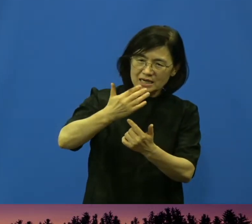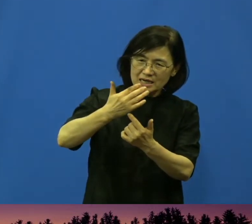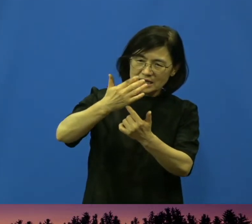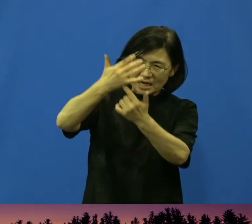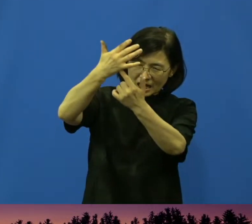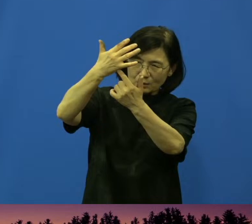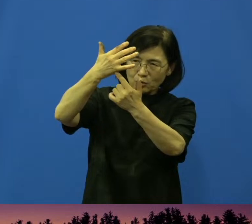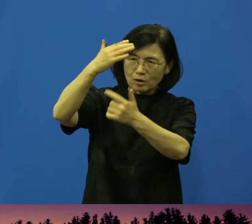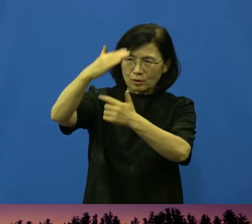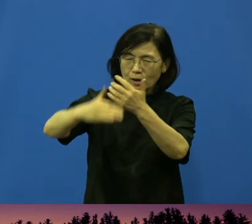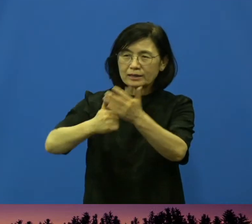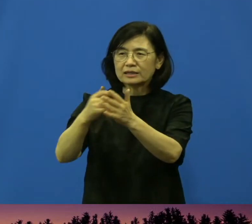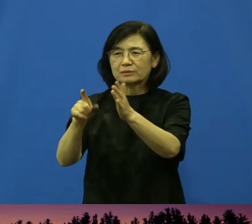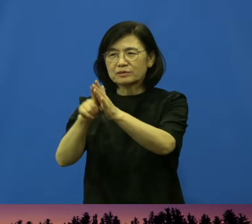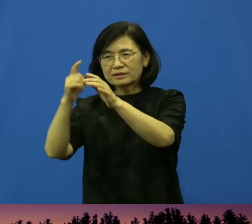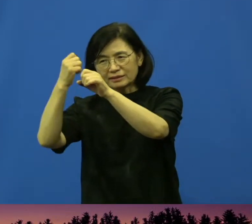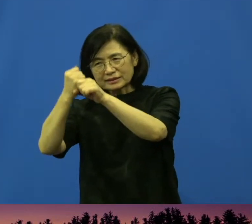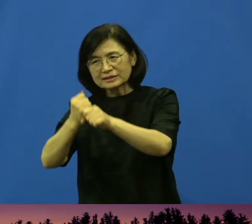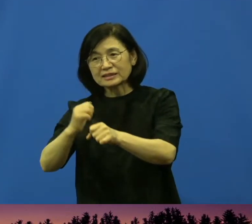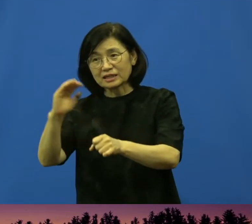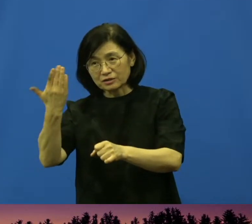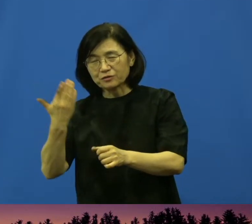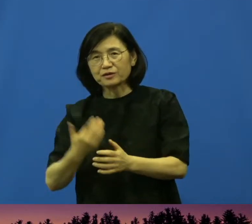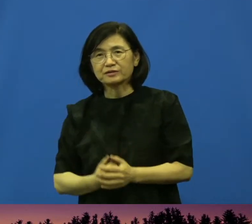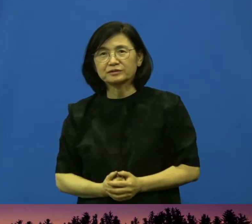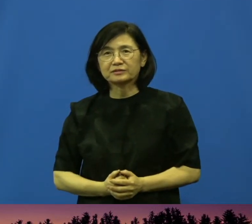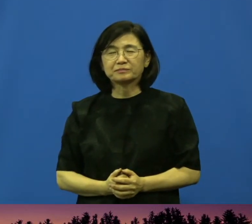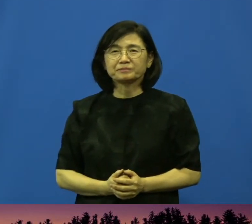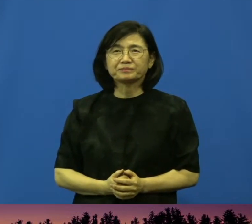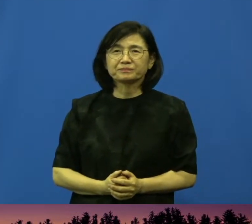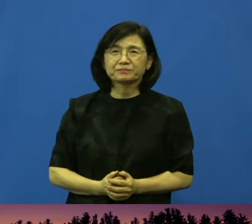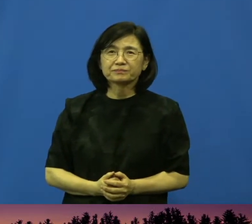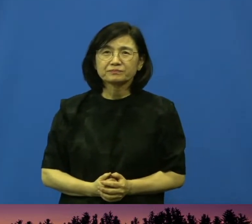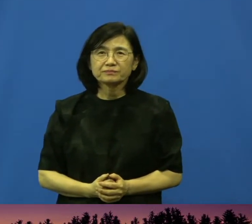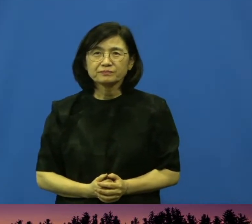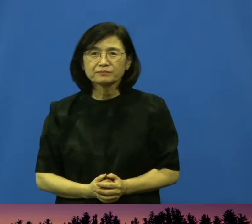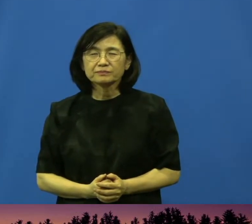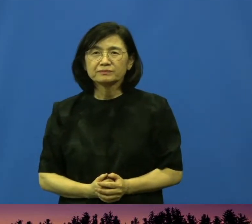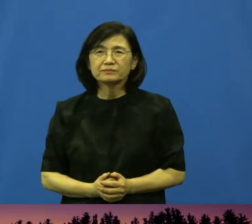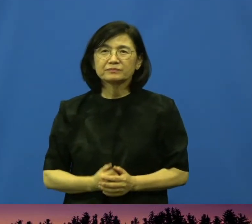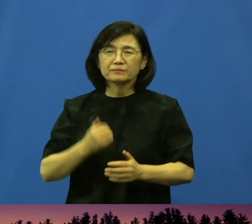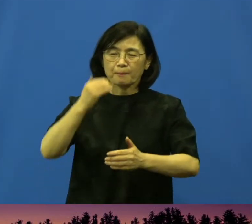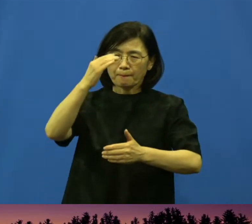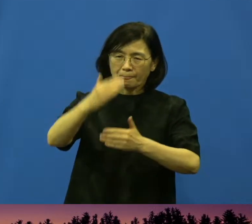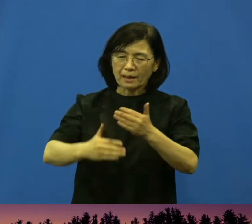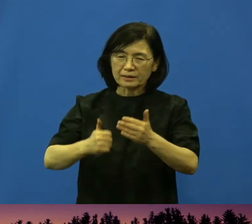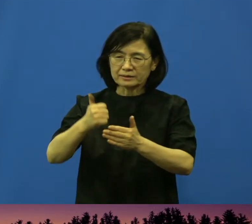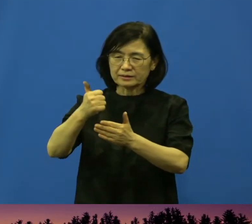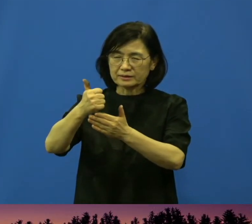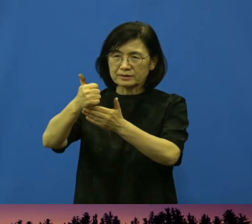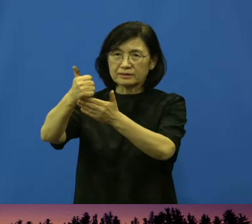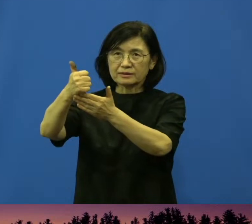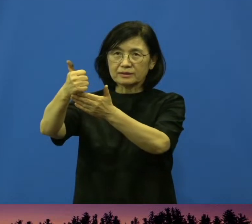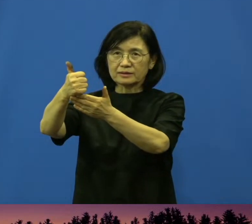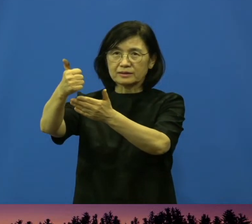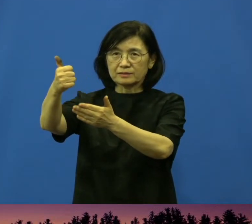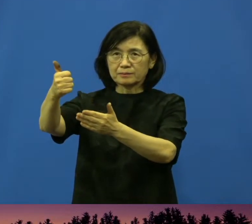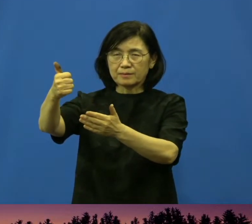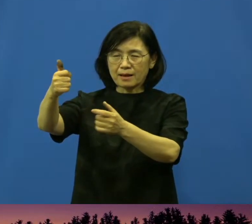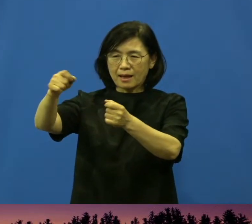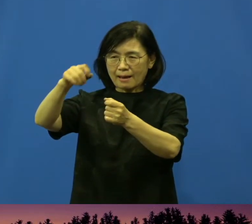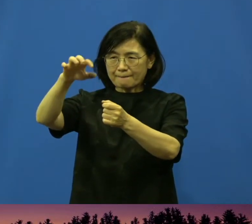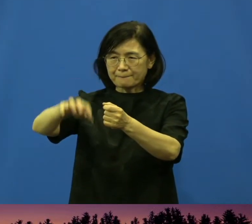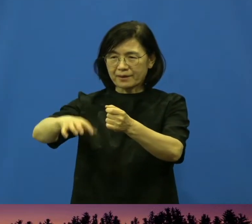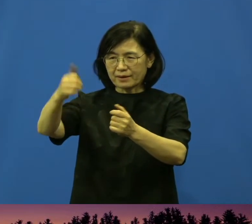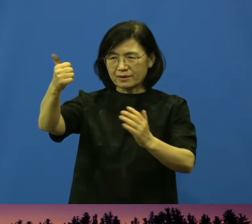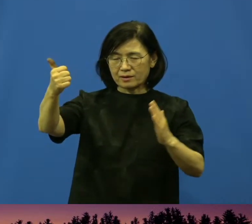그 하나님의 능력이 무엇인지를 알게 되면서 그 앞에 무릎을 꿇는 그 모습 속에